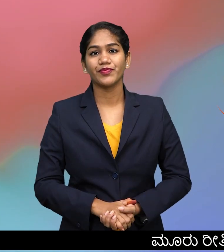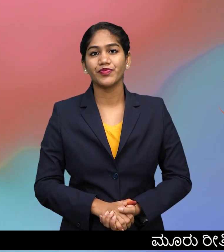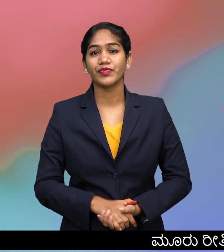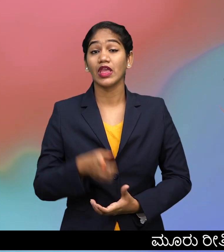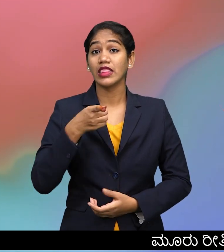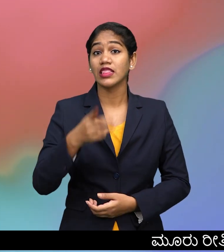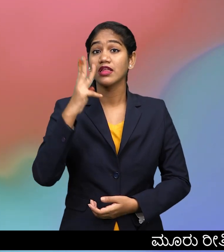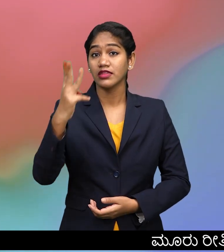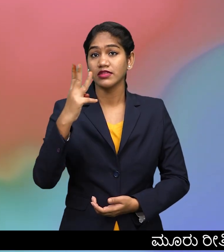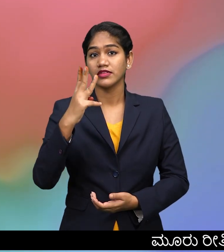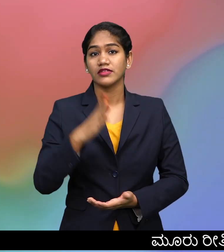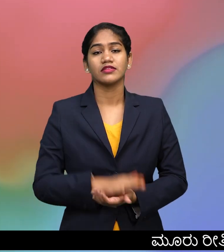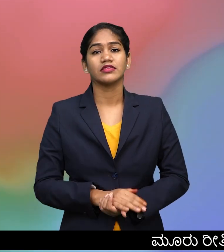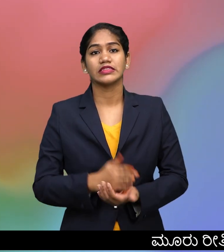ಮೂರು ರೀತಿಯ ನ್ಯೂರಾನ್ಗಳಿವೆ: